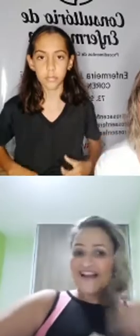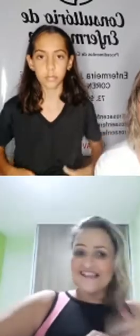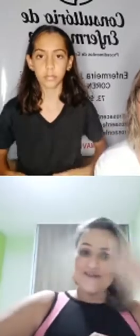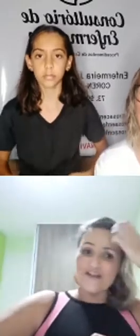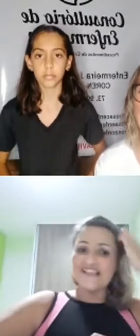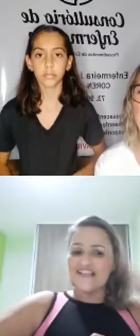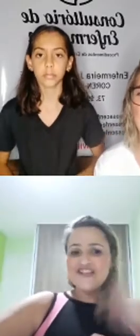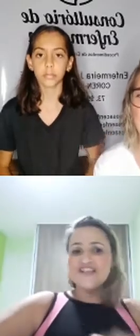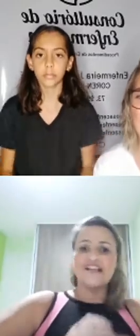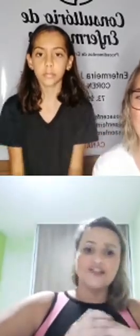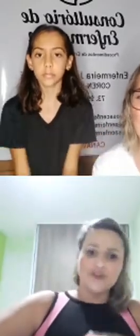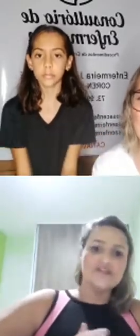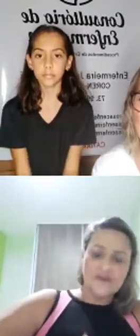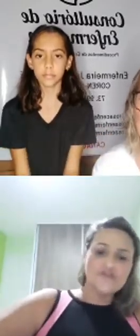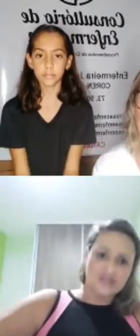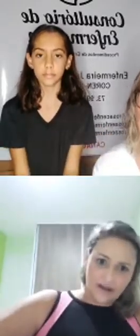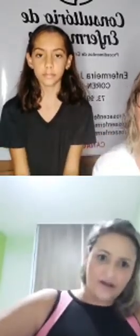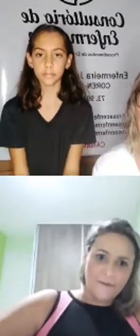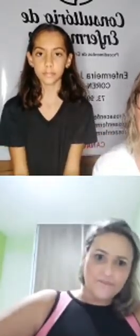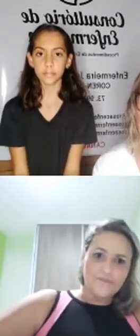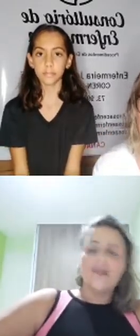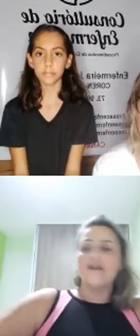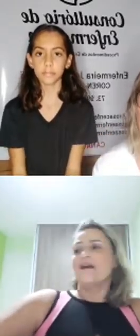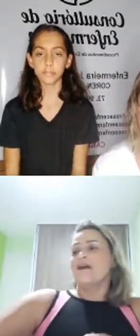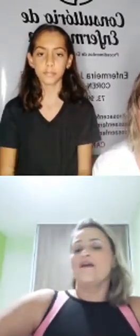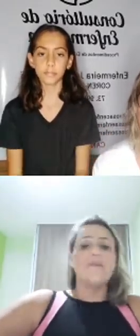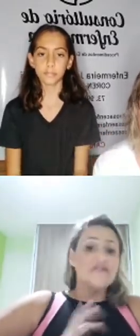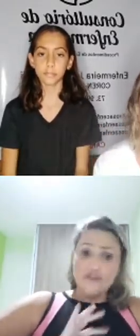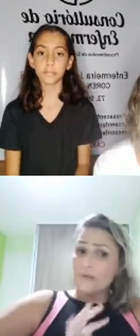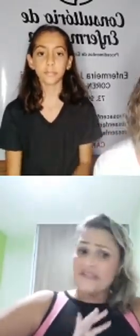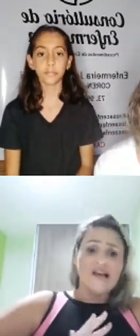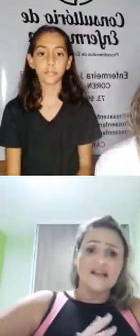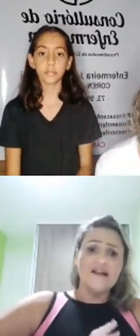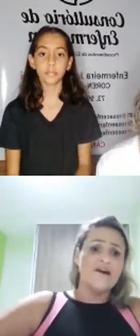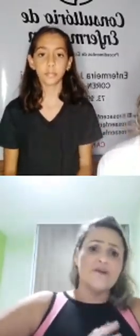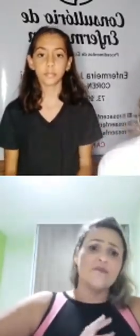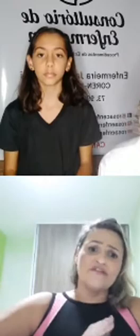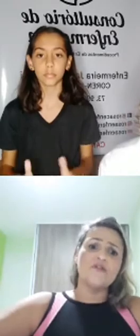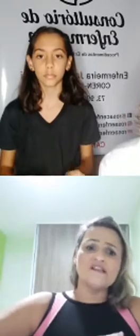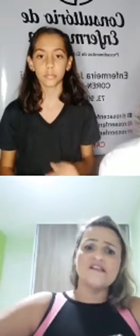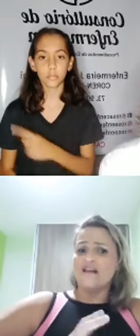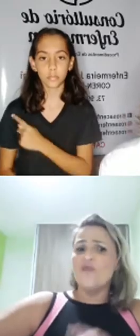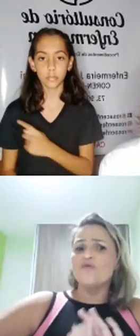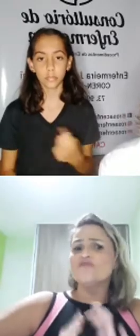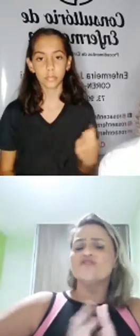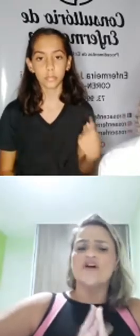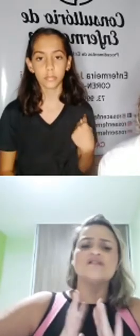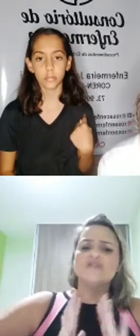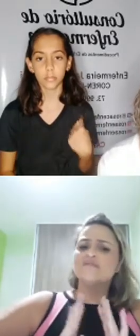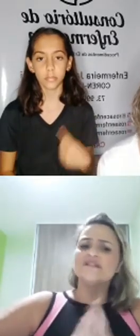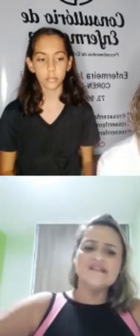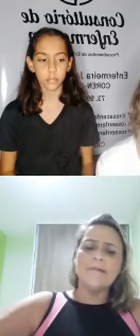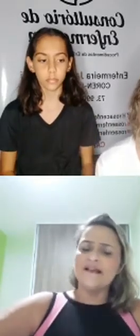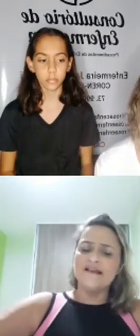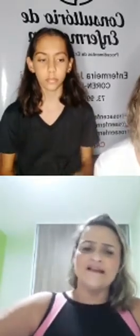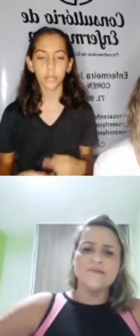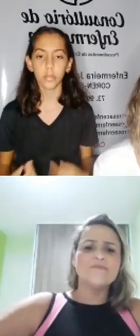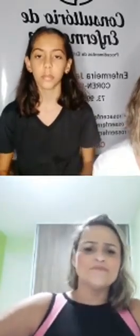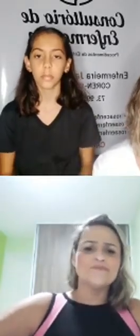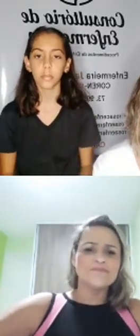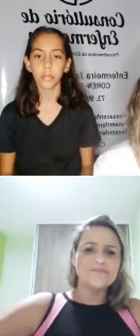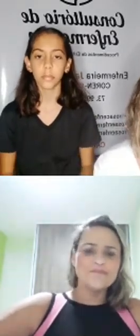Porque, assim, o que se diz é que todos vamos ter. Eu prefiro pensar que não. Eu prefiro pensar que alguns de nós vamos escapar